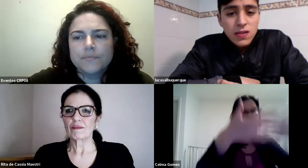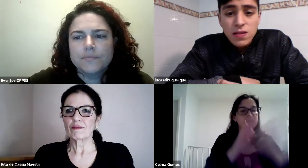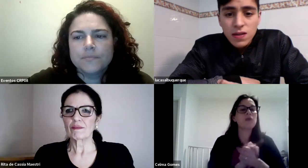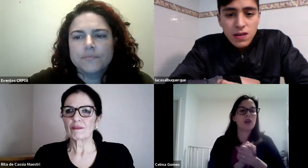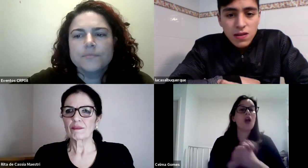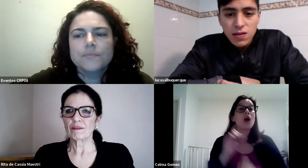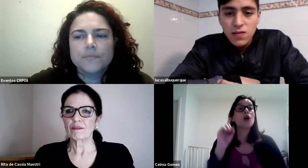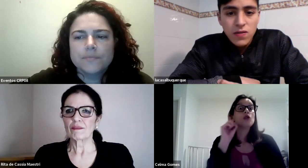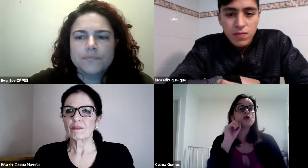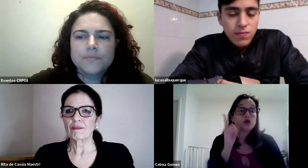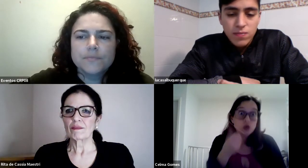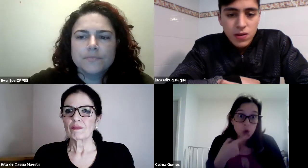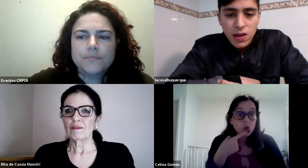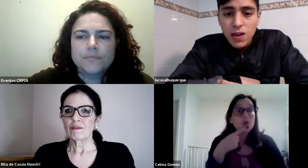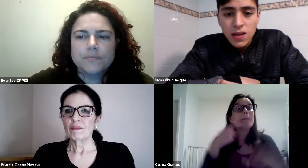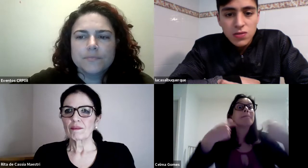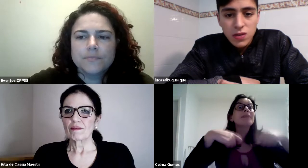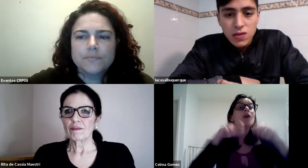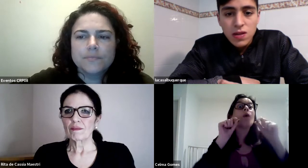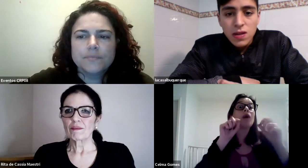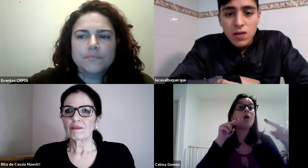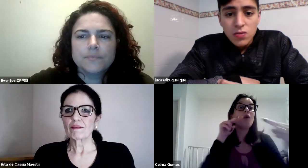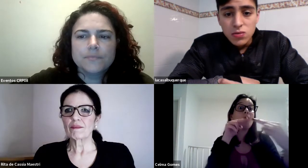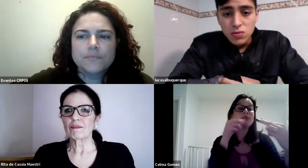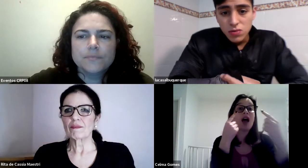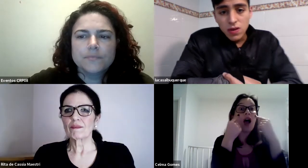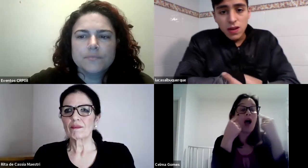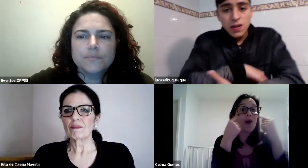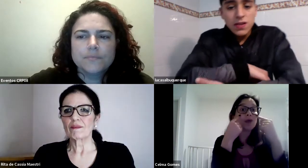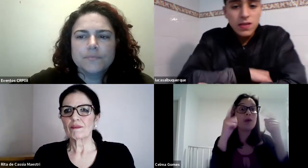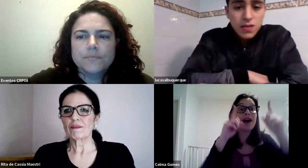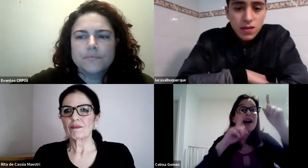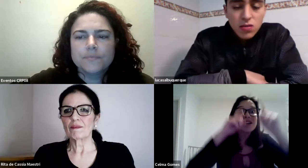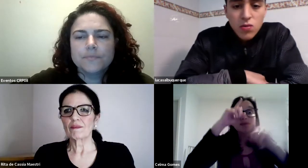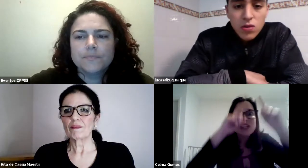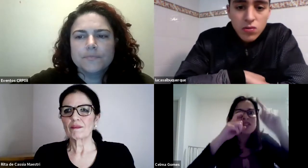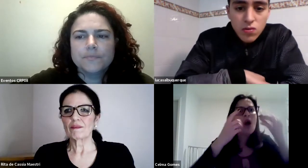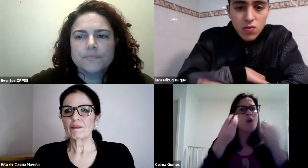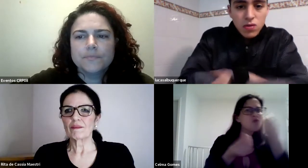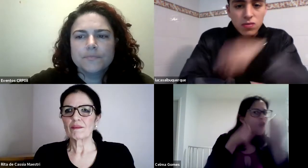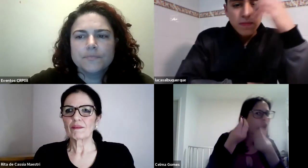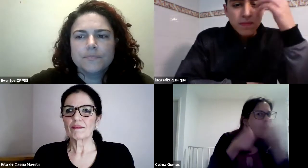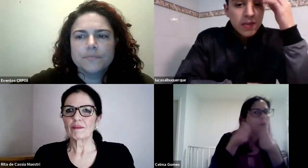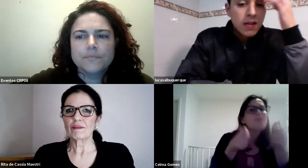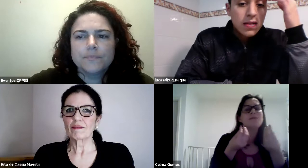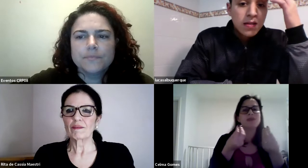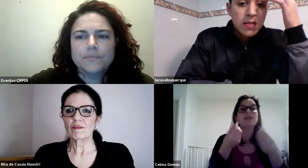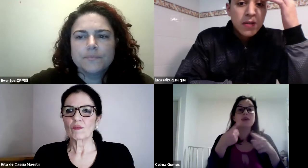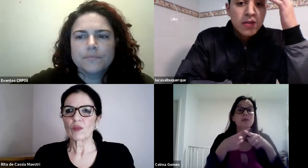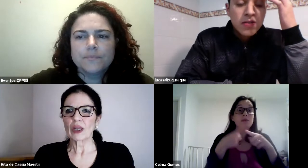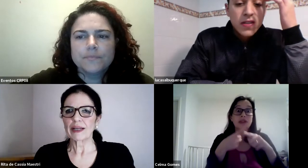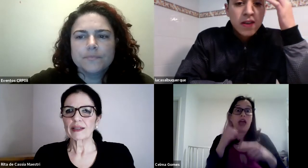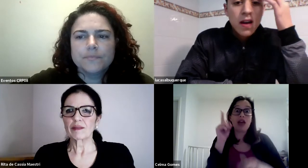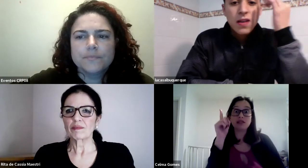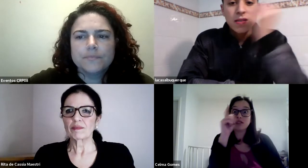é instantânea, enfim, por N questões. O surdo, ele necessita do olho no olho, prestar atenção nas